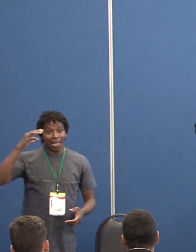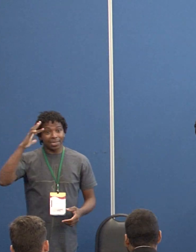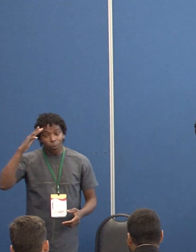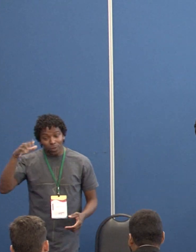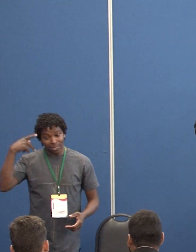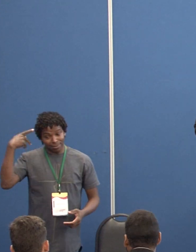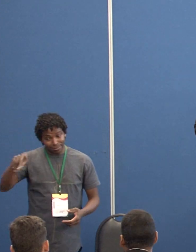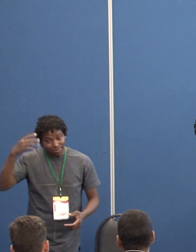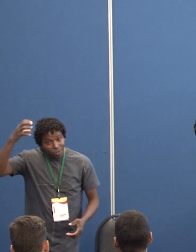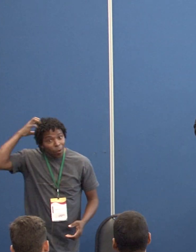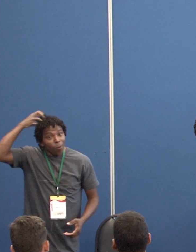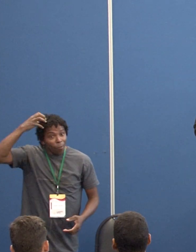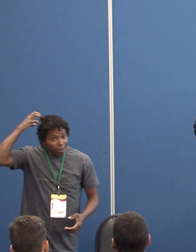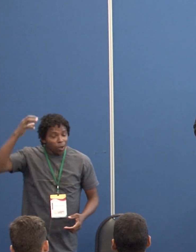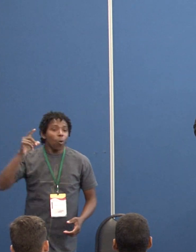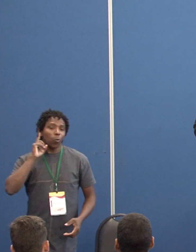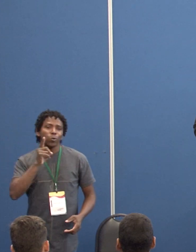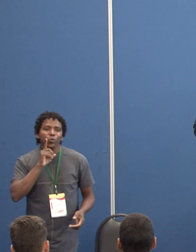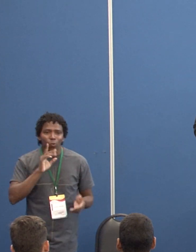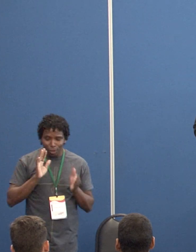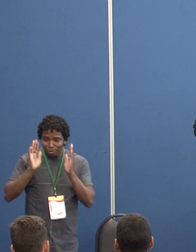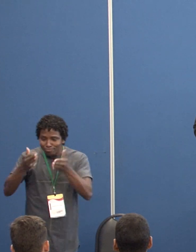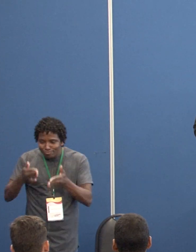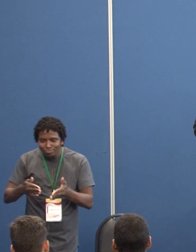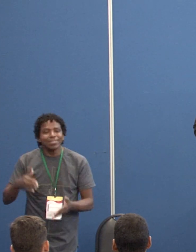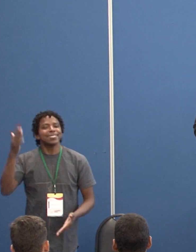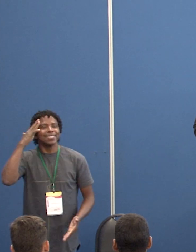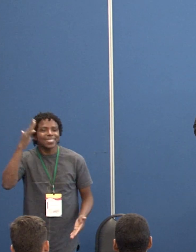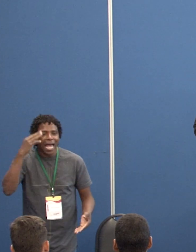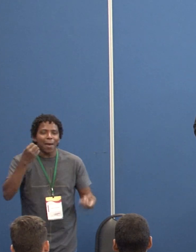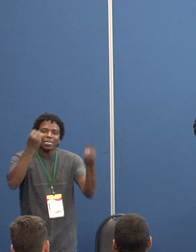Então, nós sabemos que